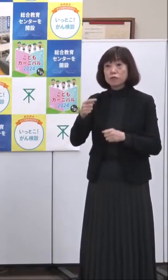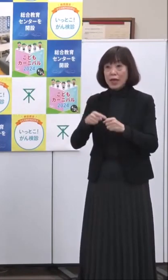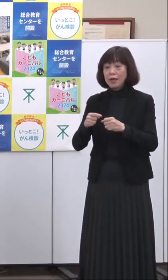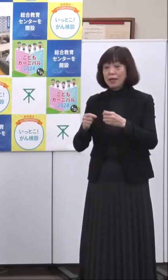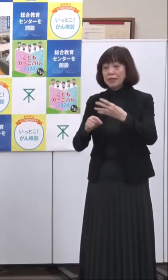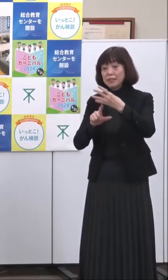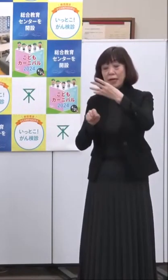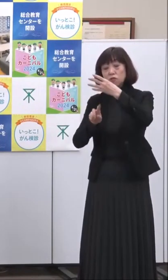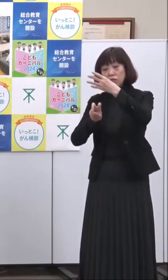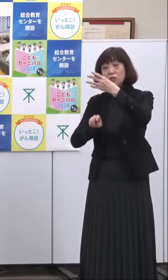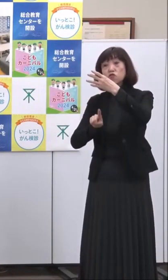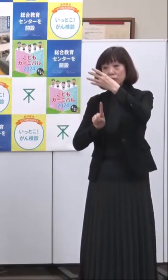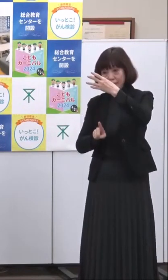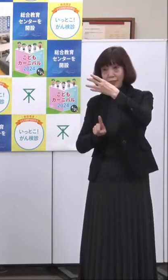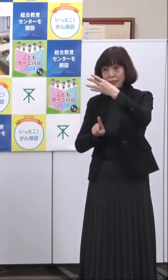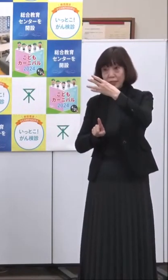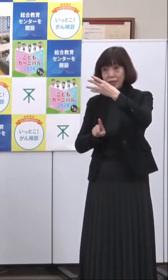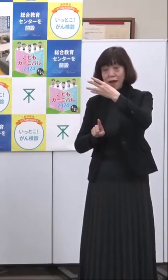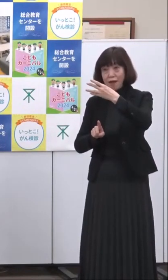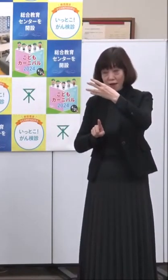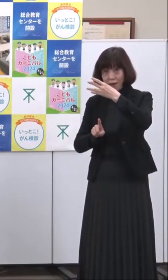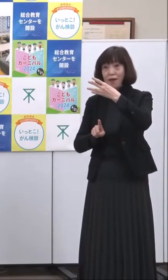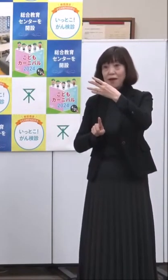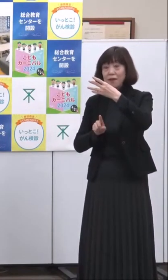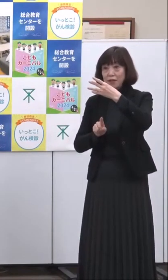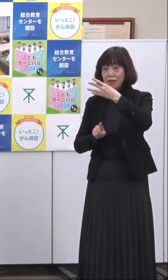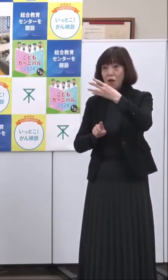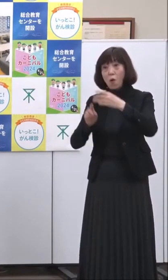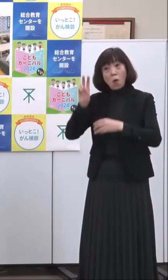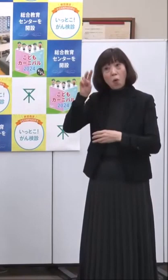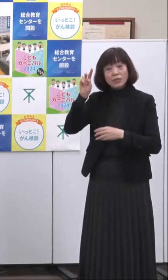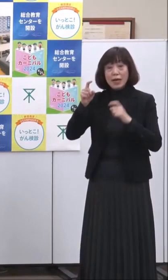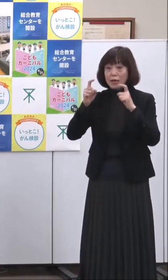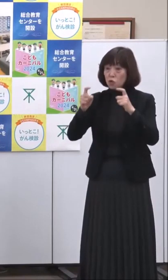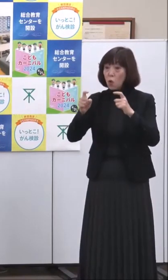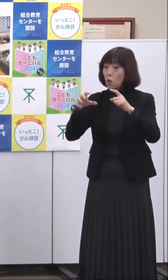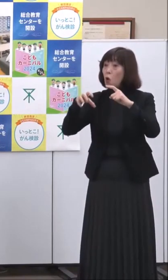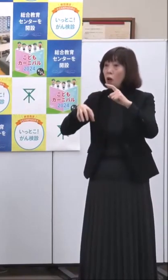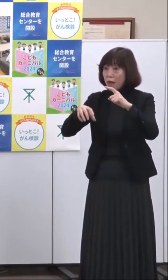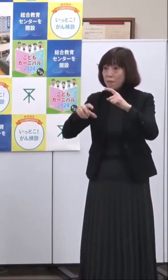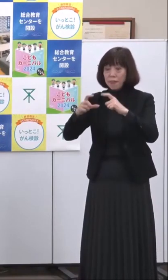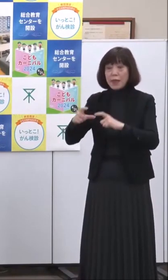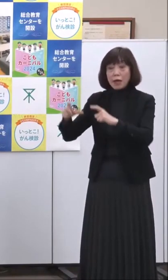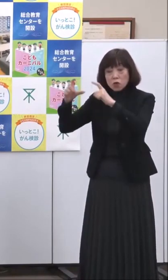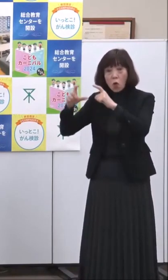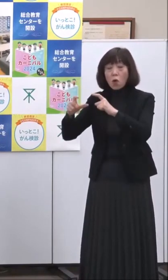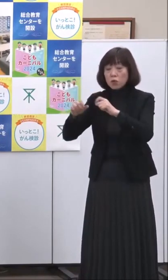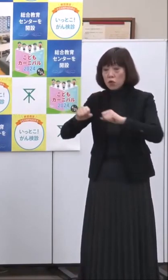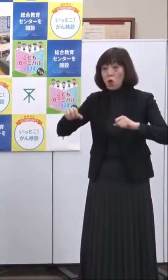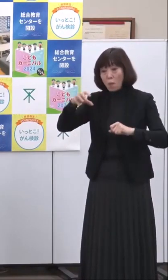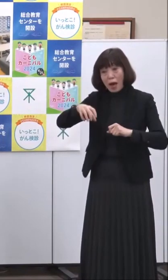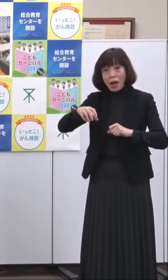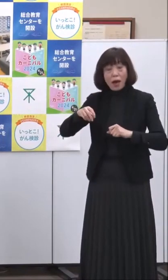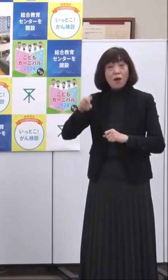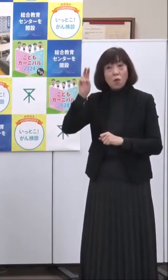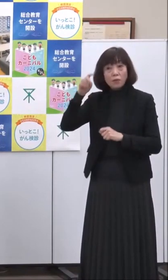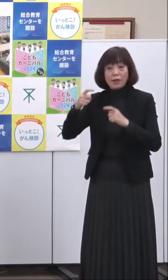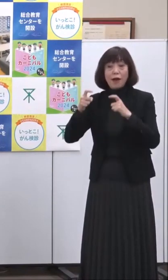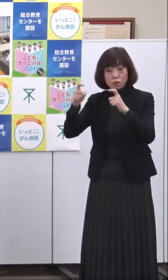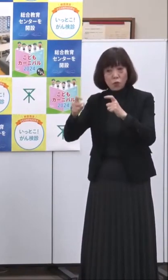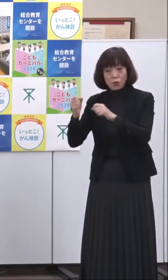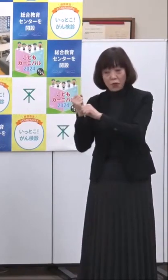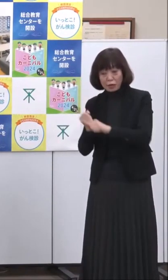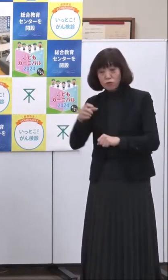年4月21日来月の21日に大阪城公園の太陽の広場および大阪城野球場におきま